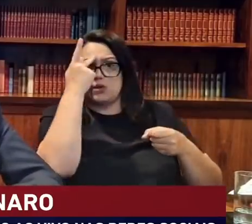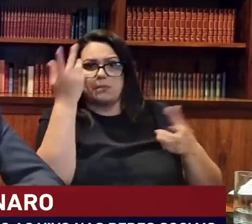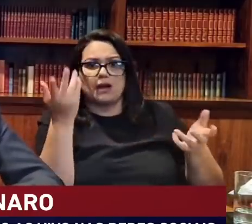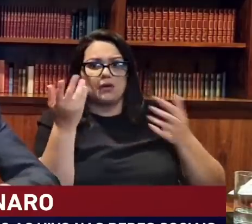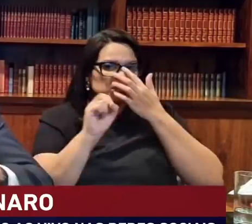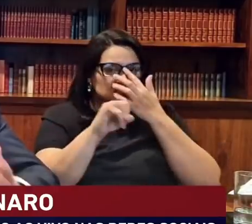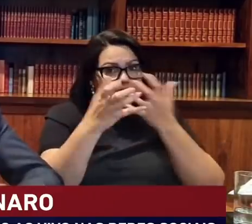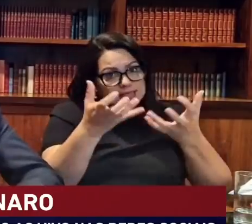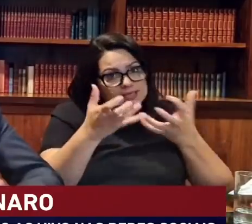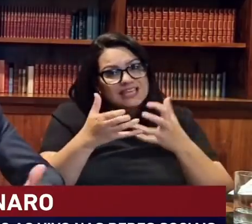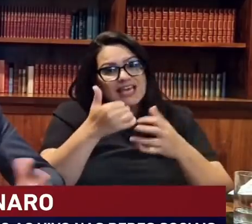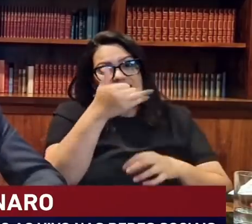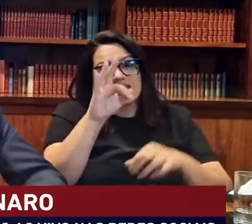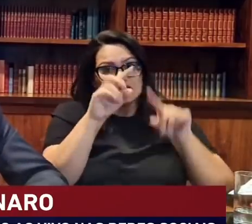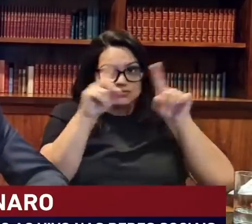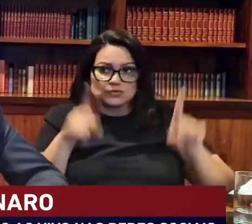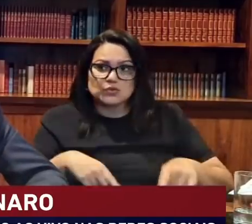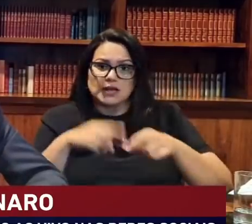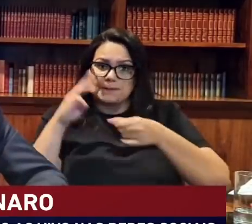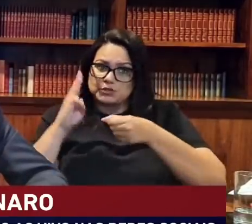10 funcionários em cada município diferente, ele pode ter.